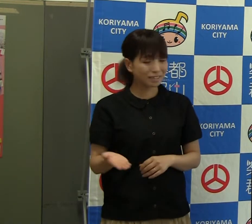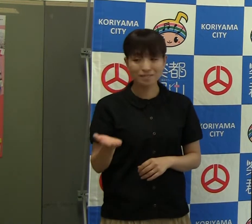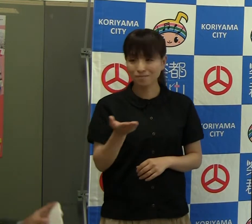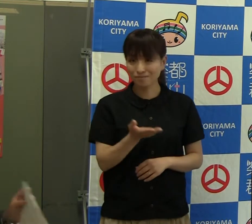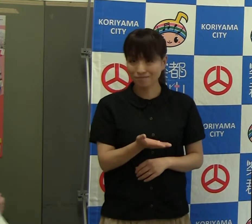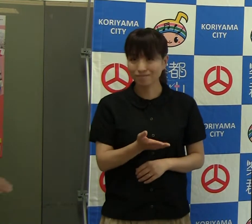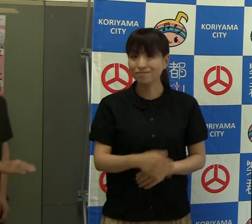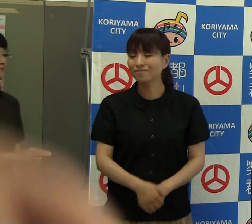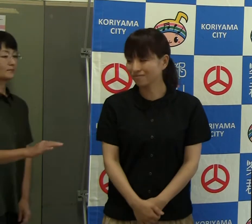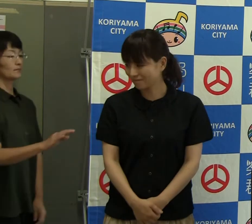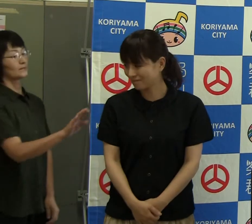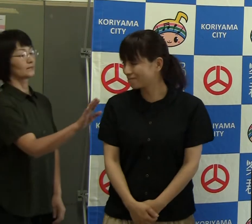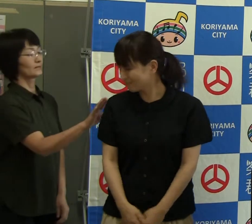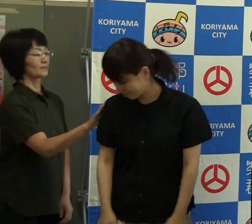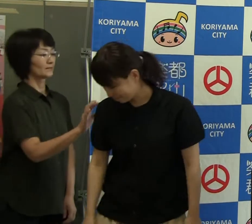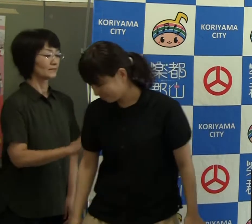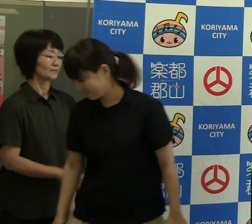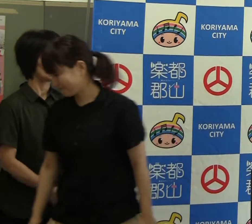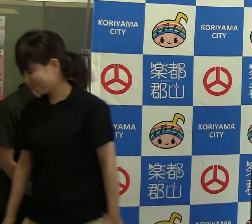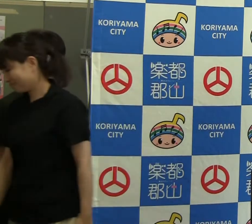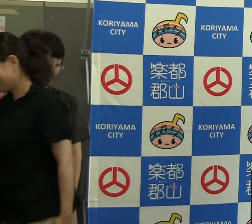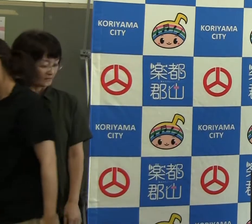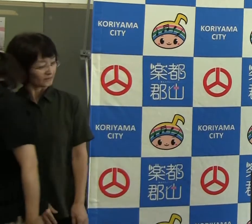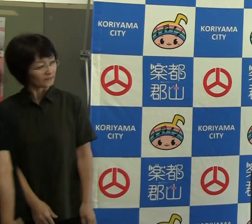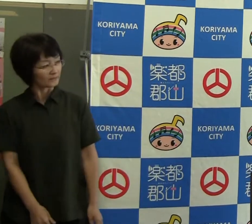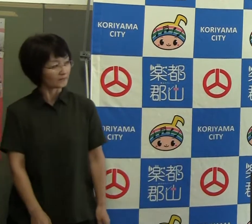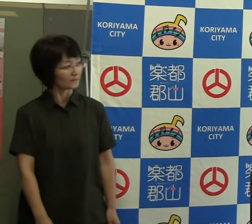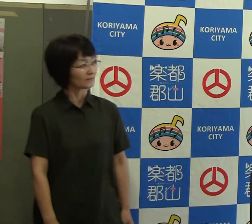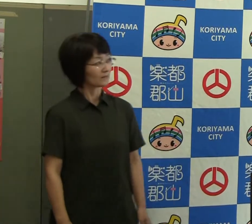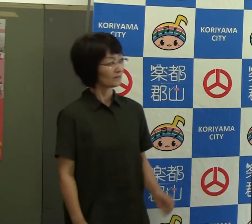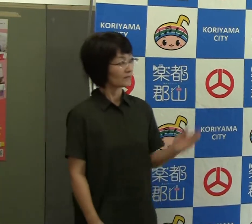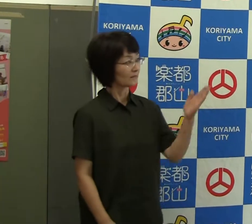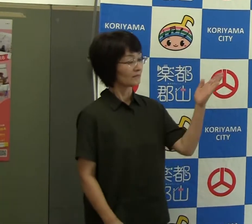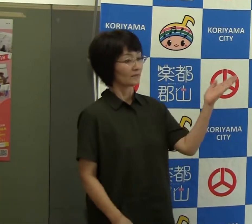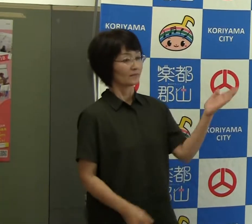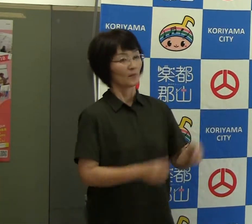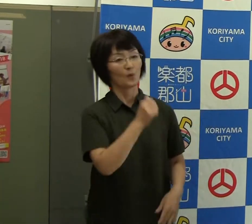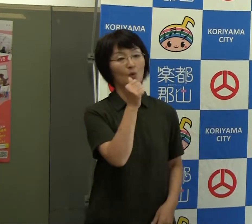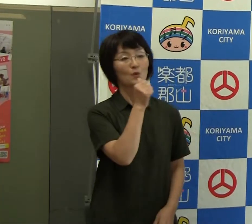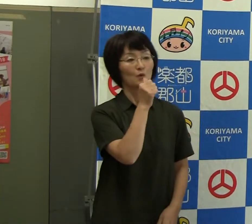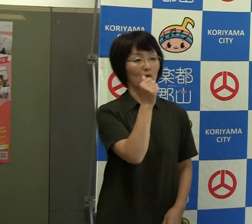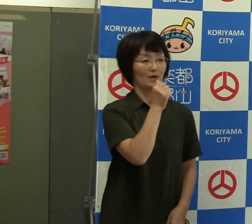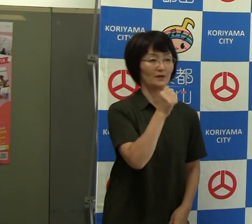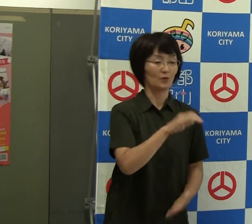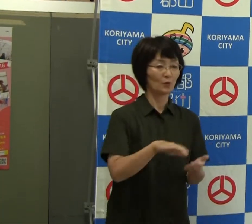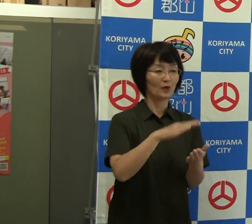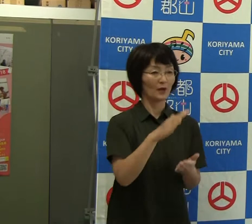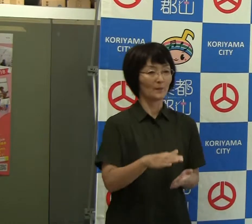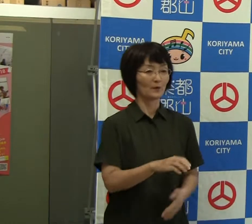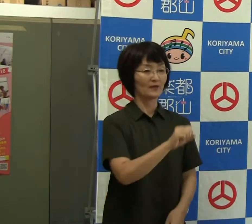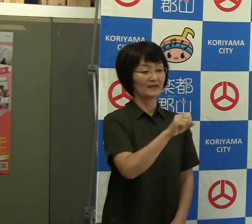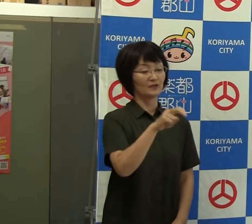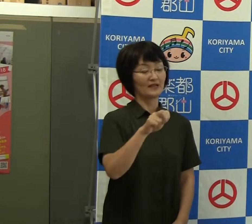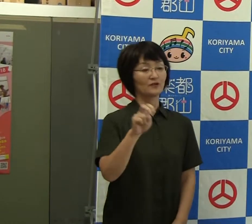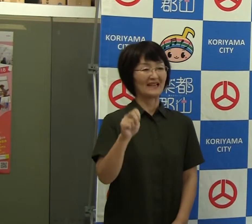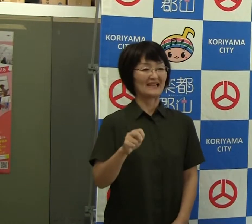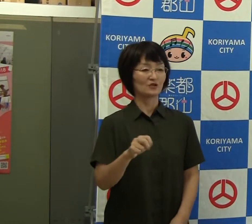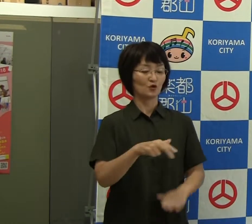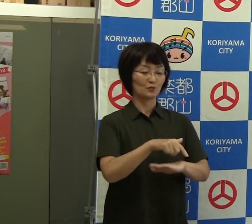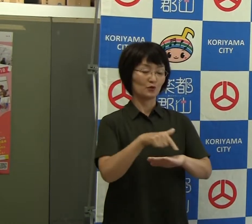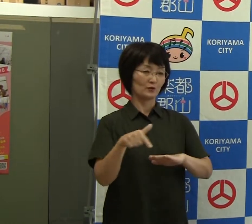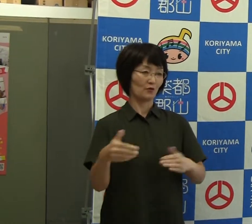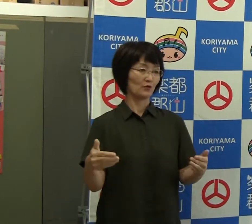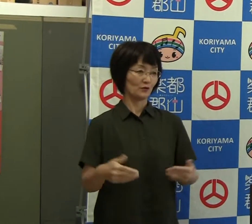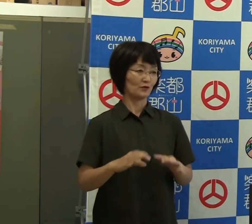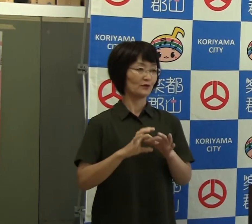ドファンディングレディフォーさんによるサービスのご紹介と、それから郡山 SNS フォトプロジェクト事業についてちょ